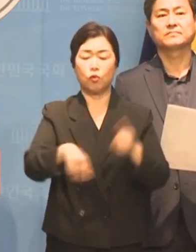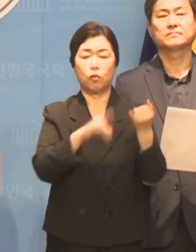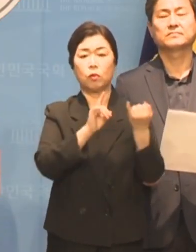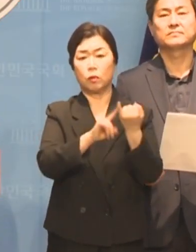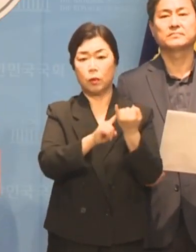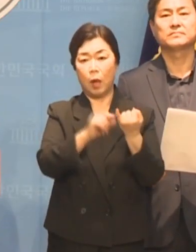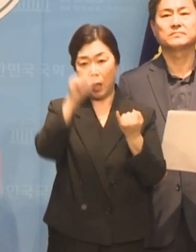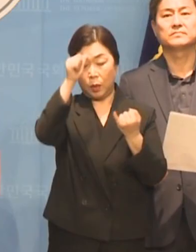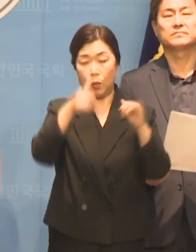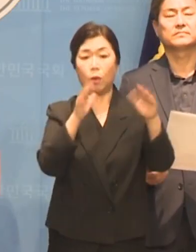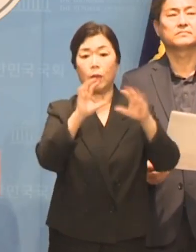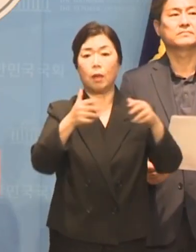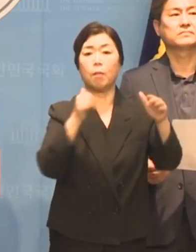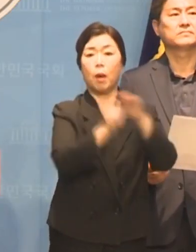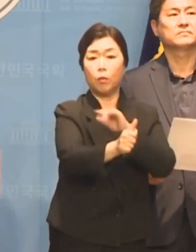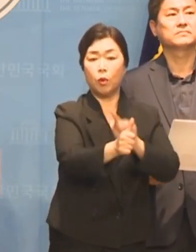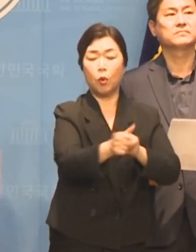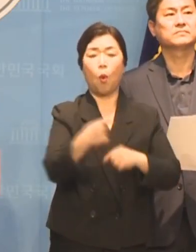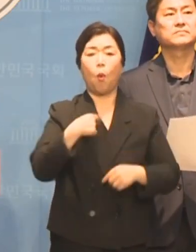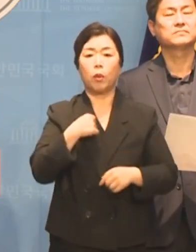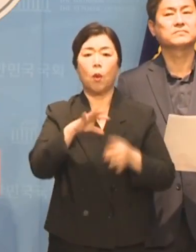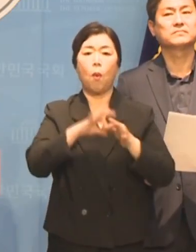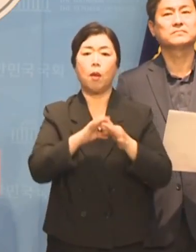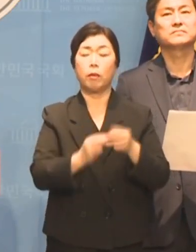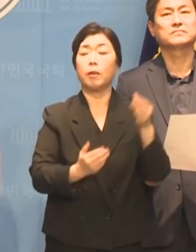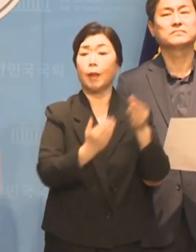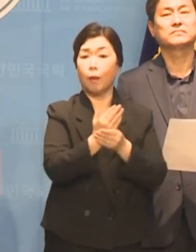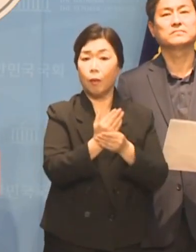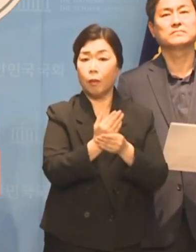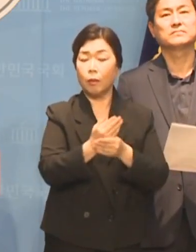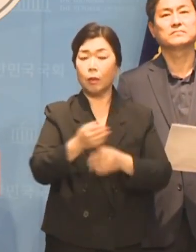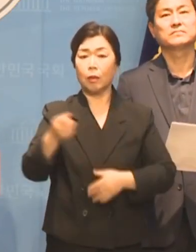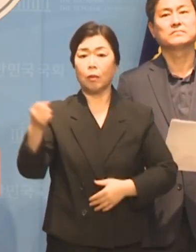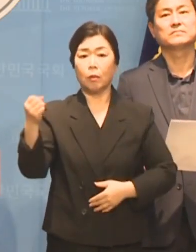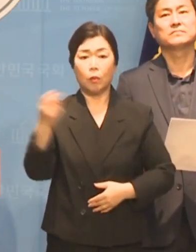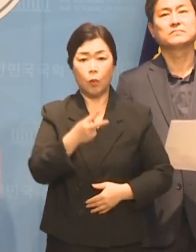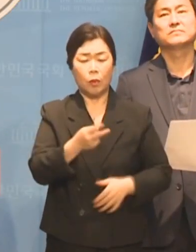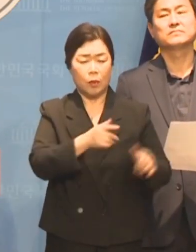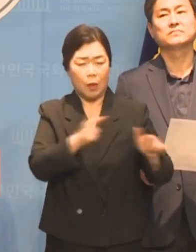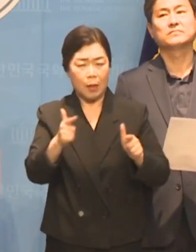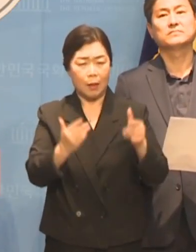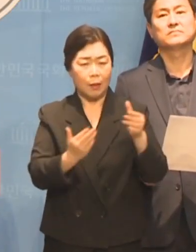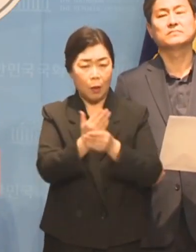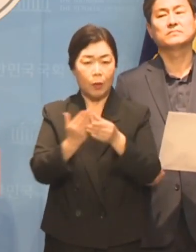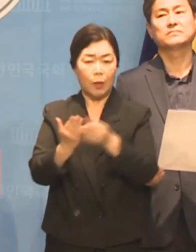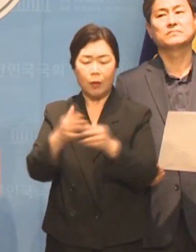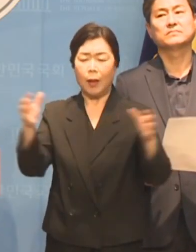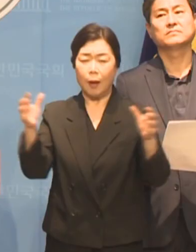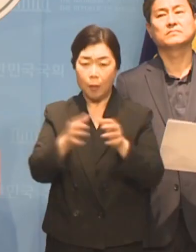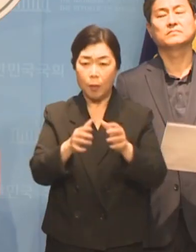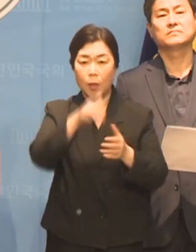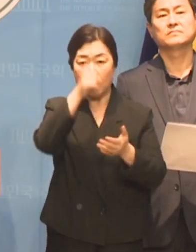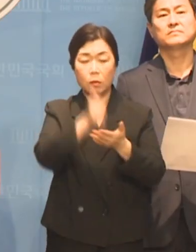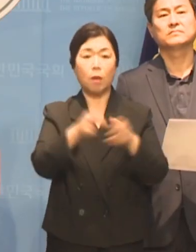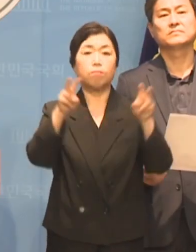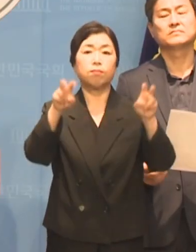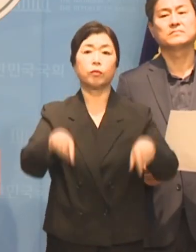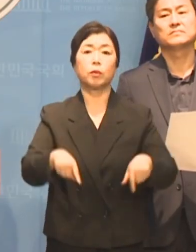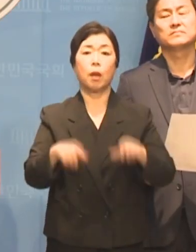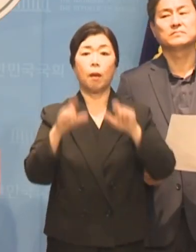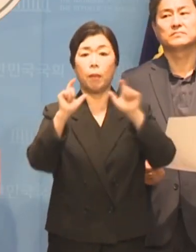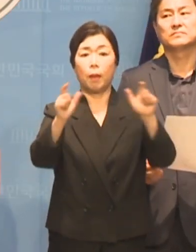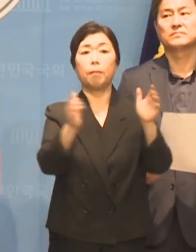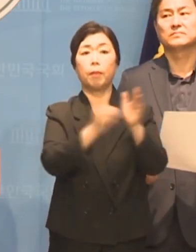방문 및 옷에 관한 사건, 그리고 여러 가지 사건들이 다 무죄로